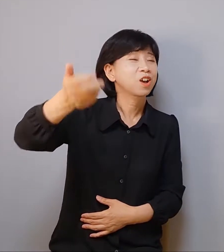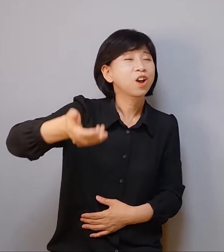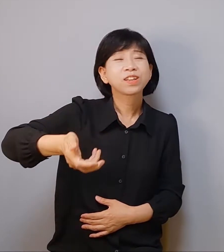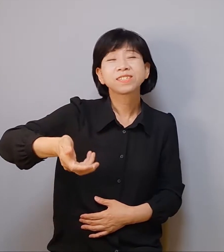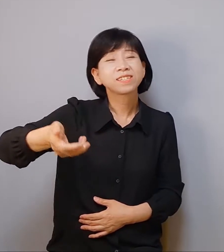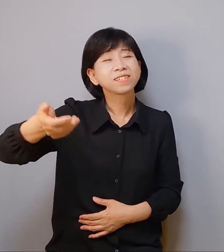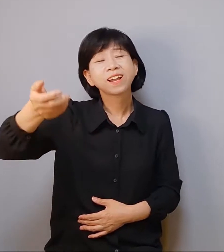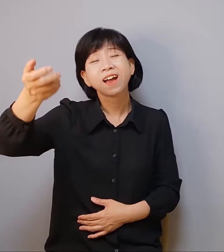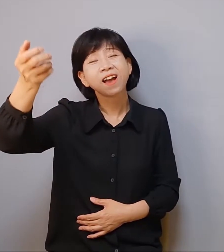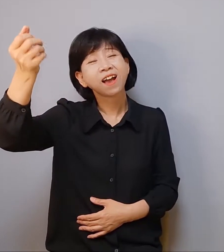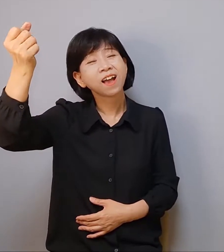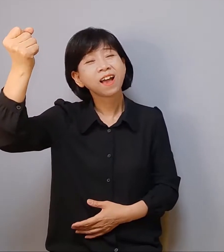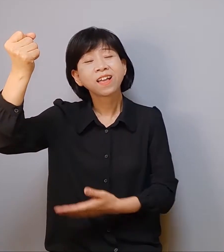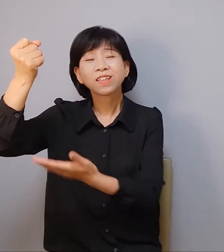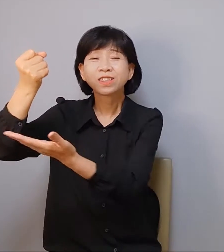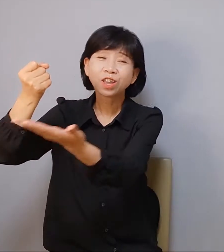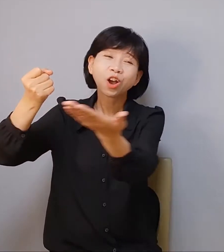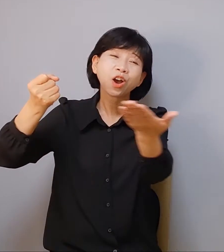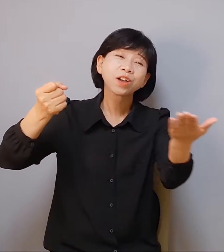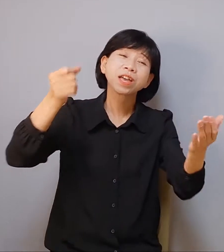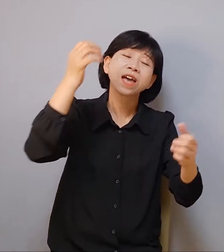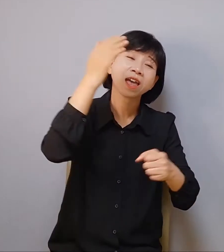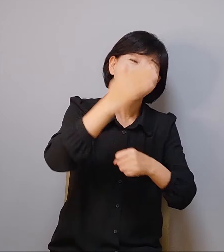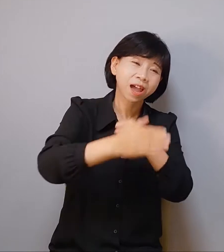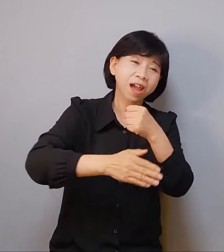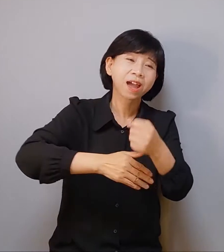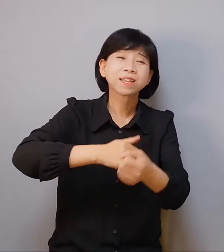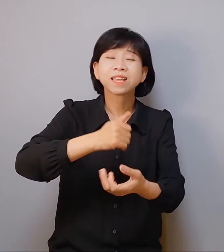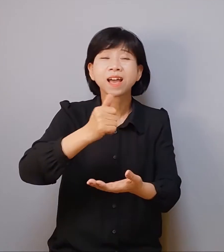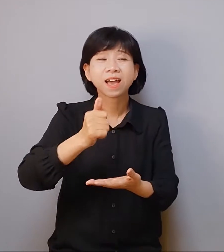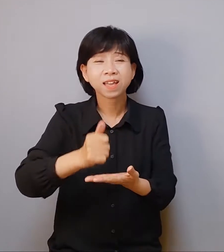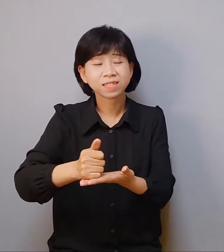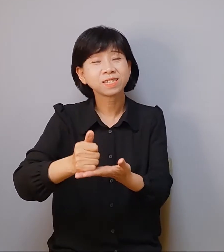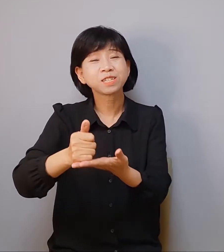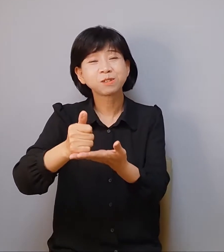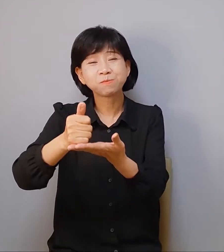내 것이라. 너의